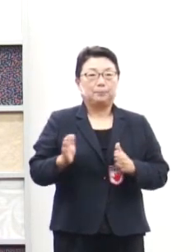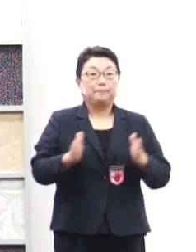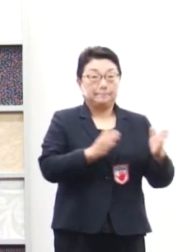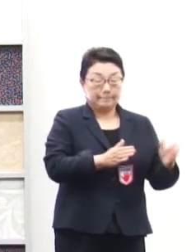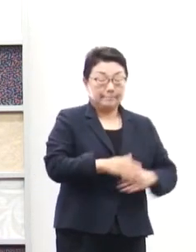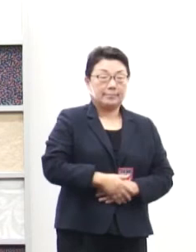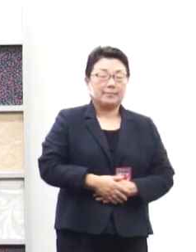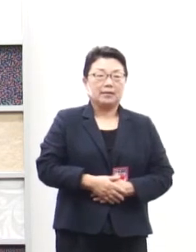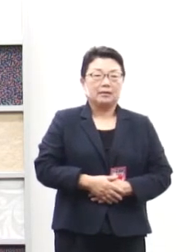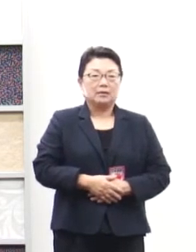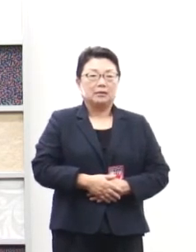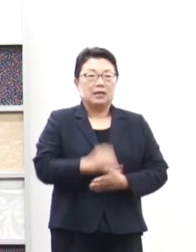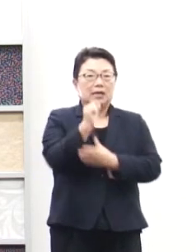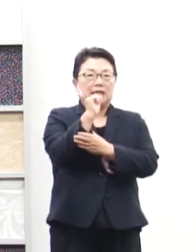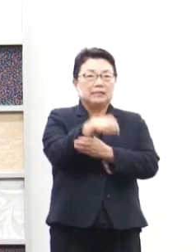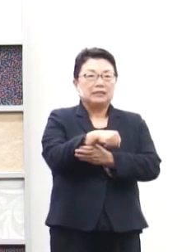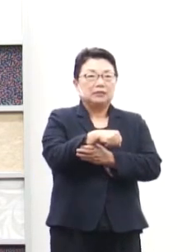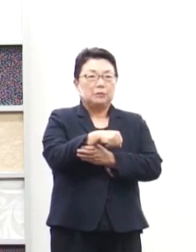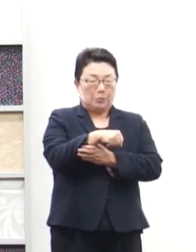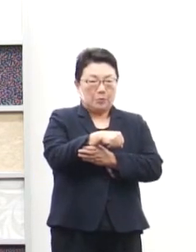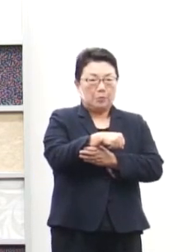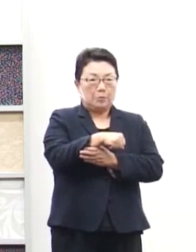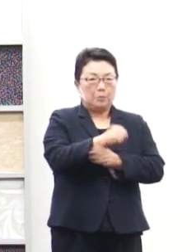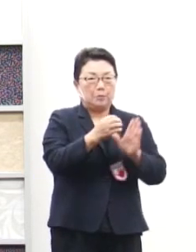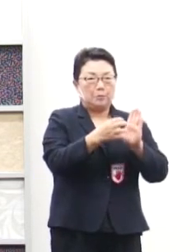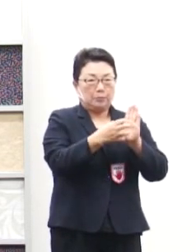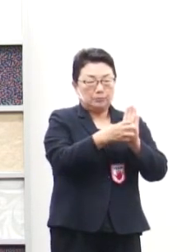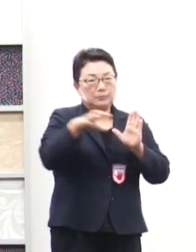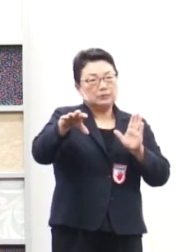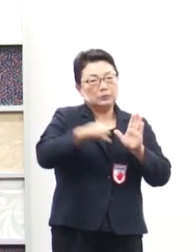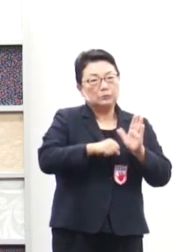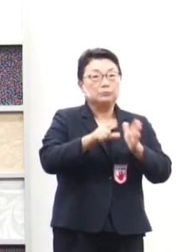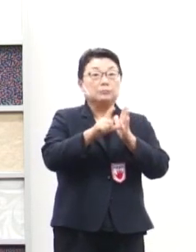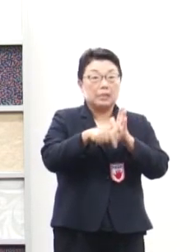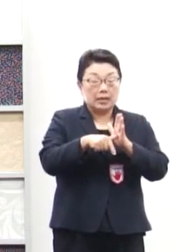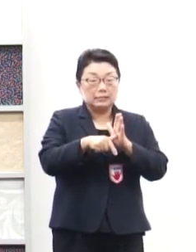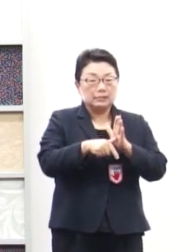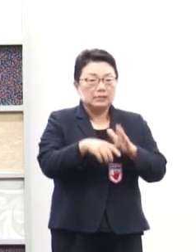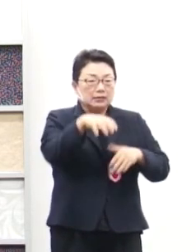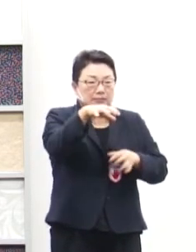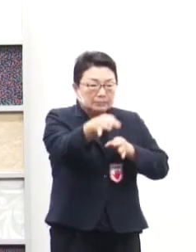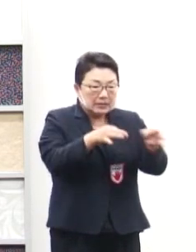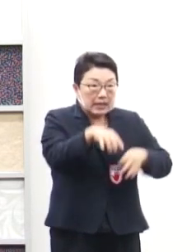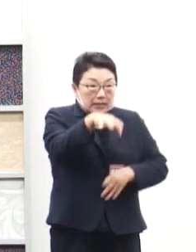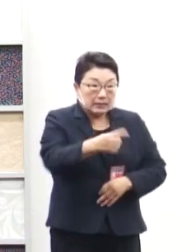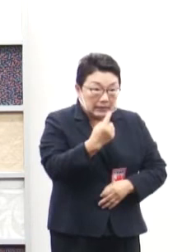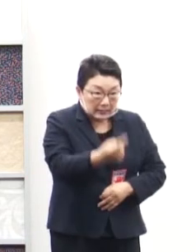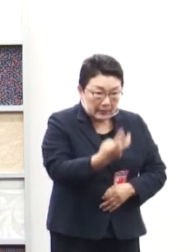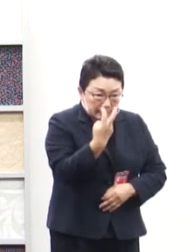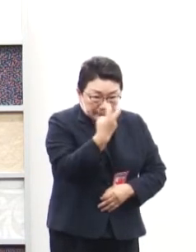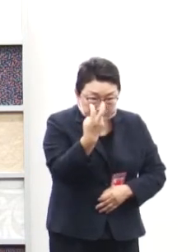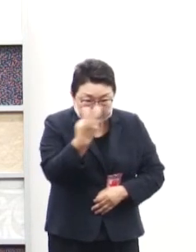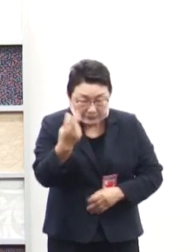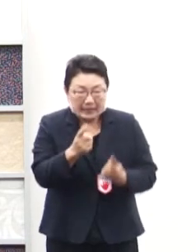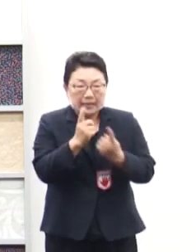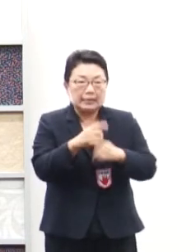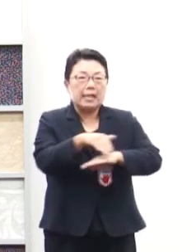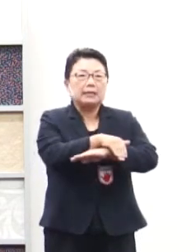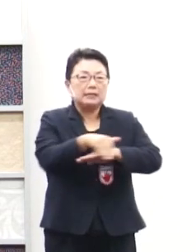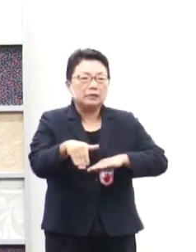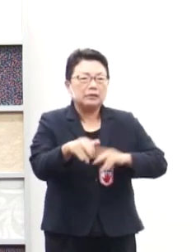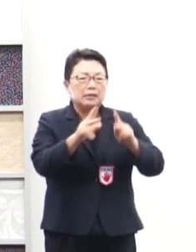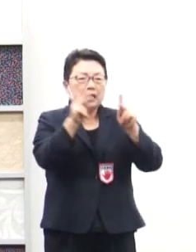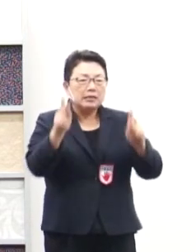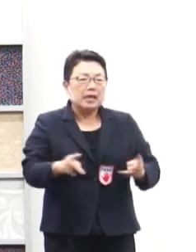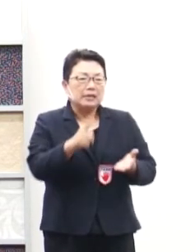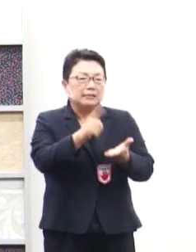また、認証の取得にあたりまして、現地調査などにおきまして、各店の感染症対策の課題が見つかった